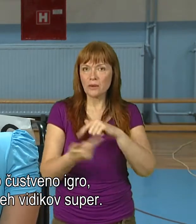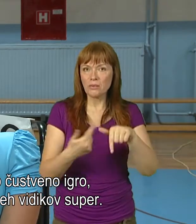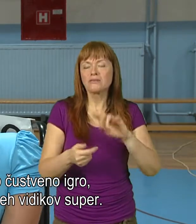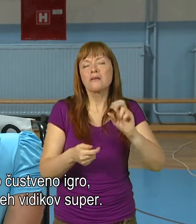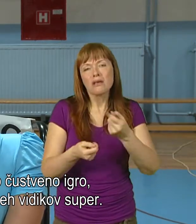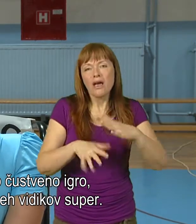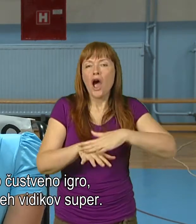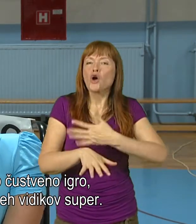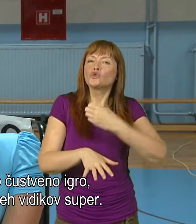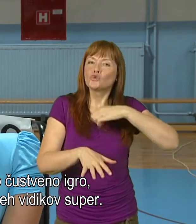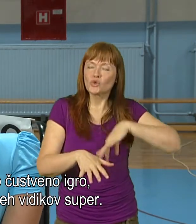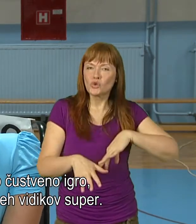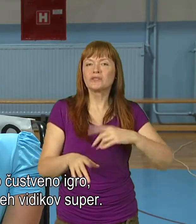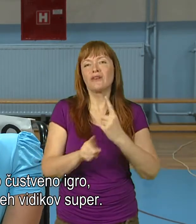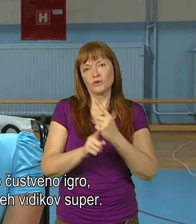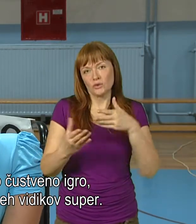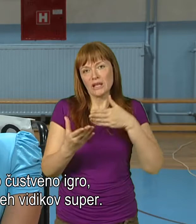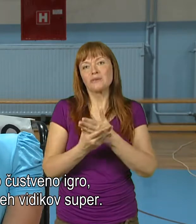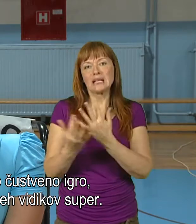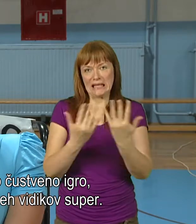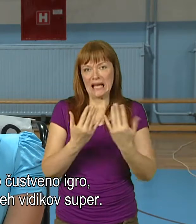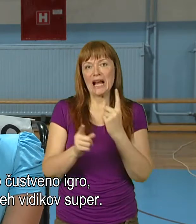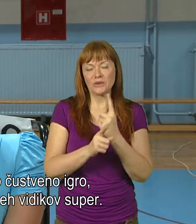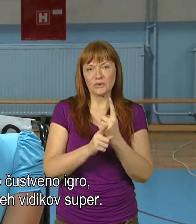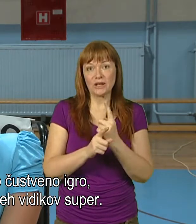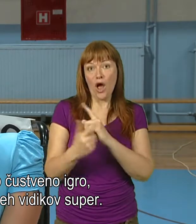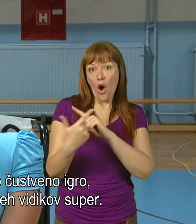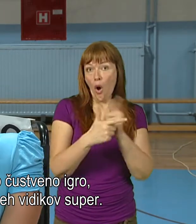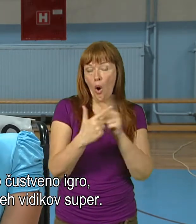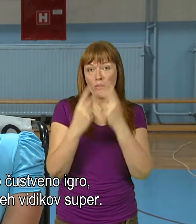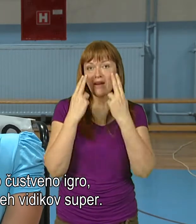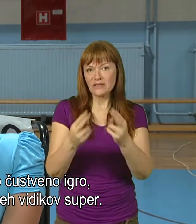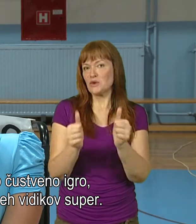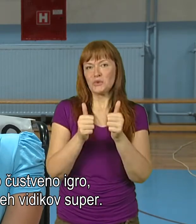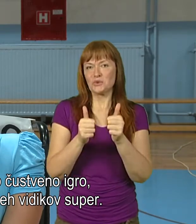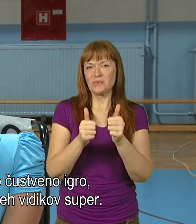čustveno igro tudi vmes, tako da je iz obeh vidikov super.